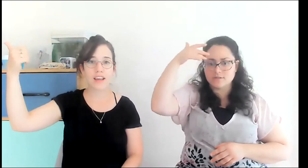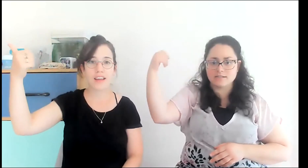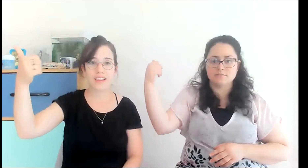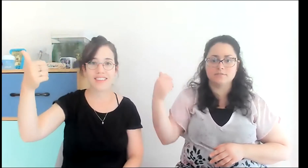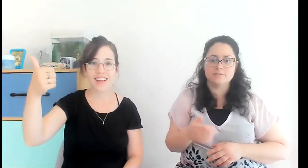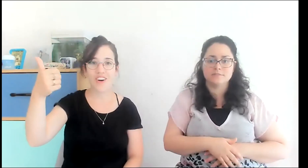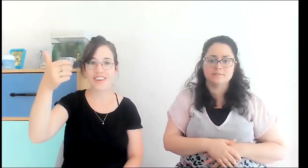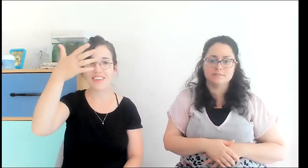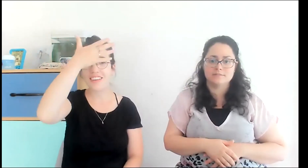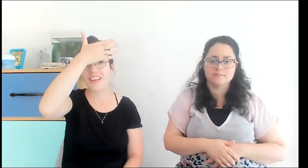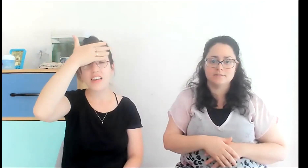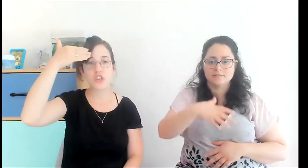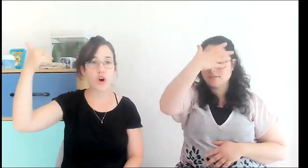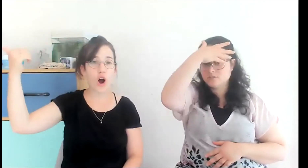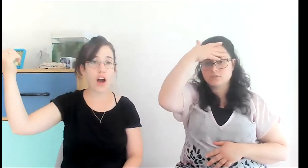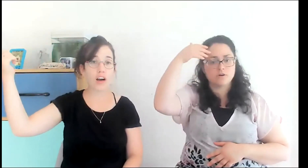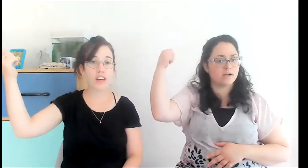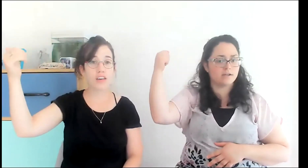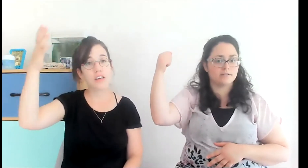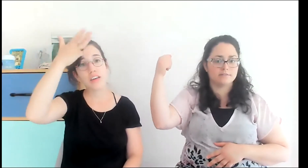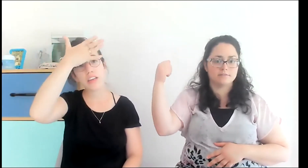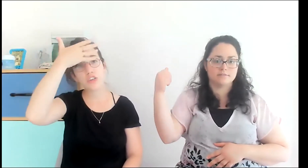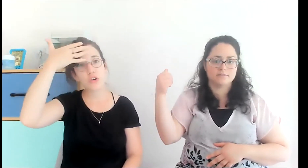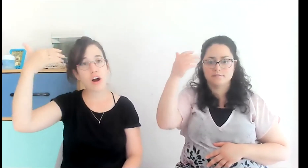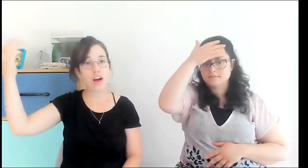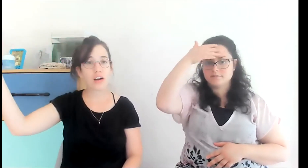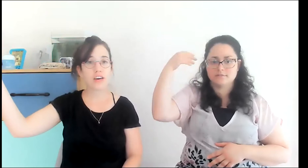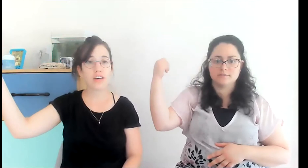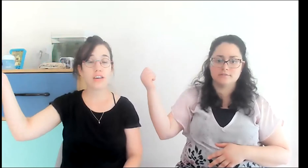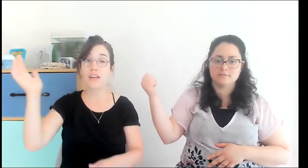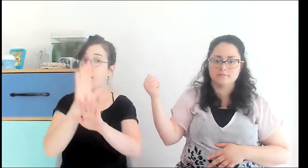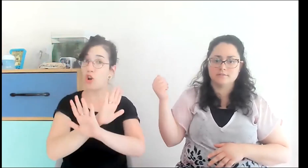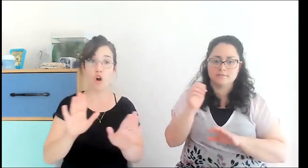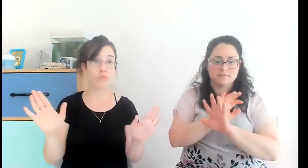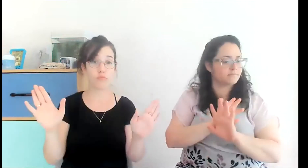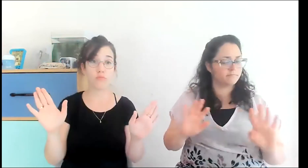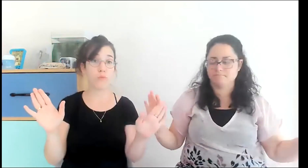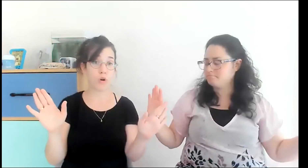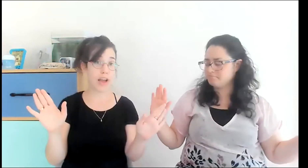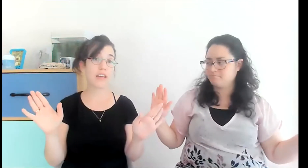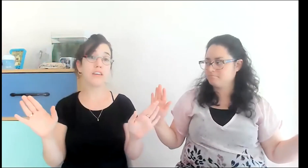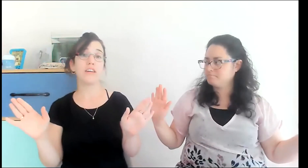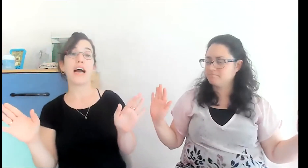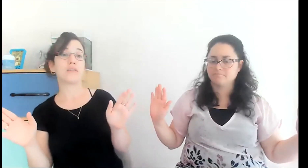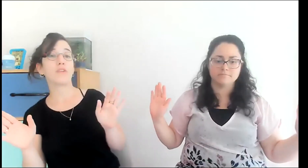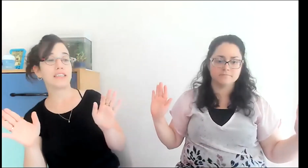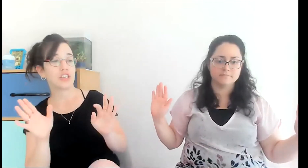מצוין. נכון. לשכוח. לשכוח. לא. אוקיי? אז בואו נעשה